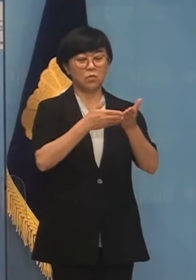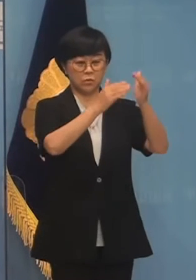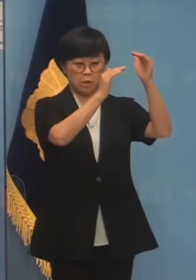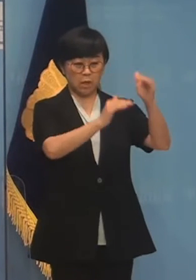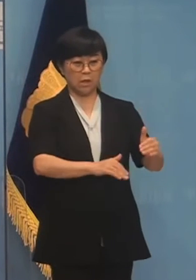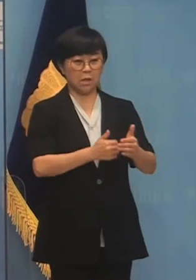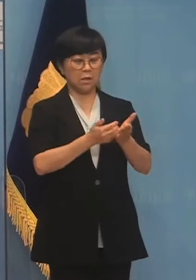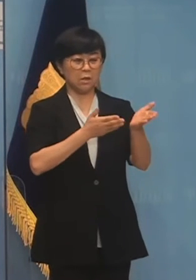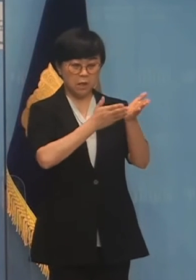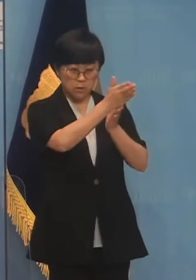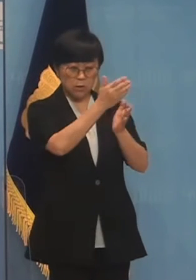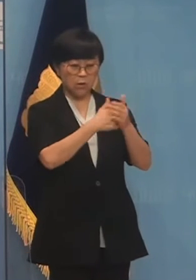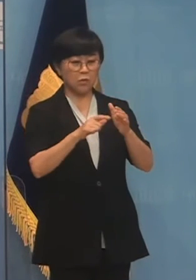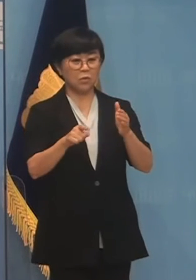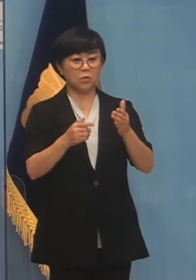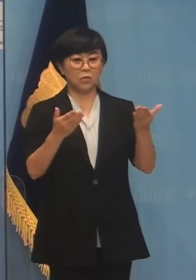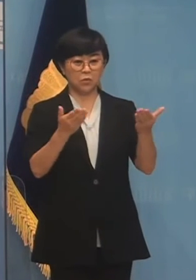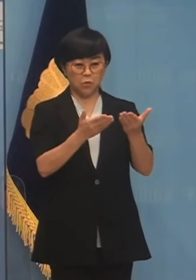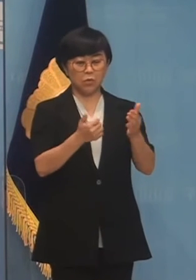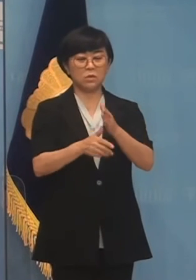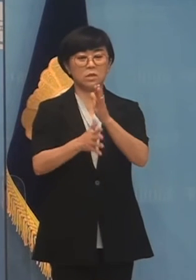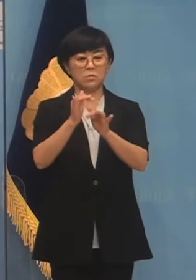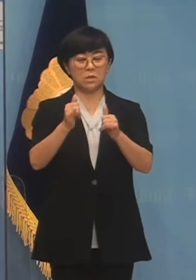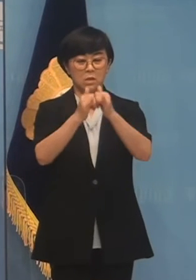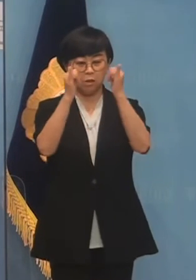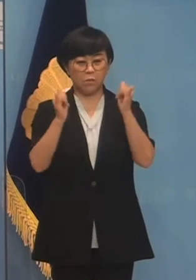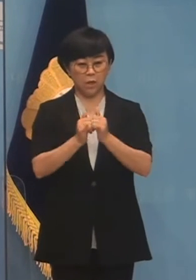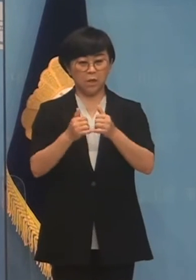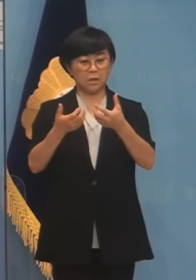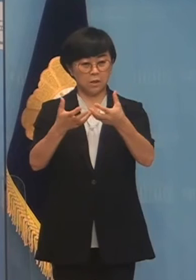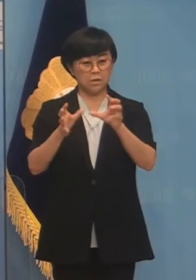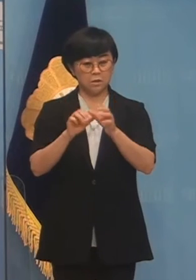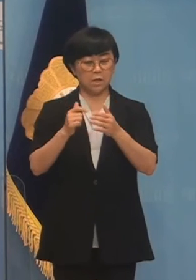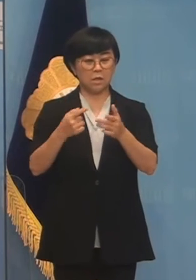요구가 관철되도록 노동, 시민, 사회단체,